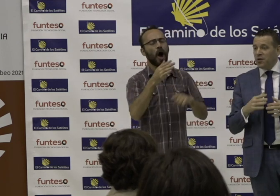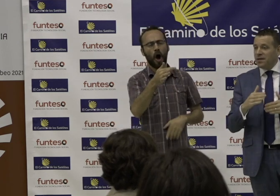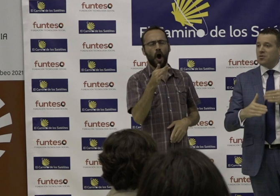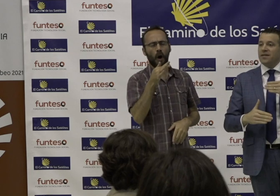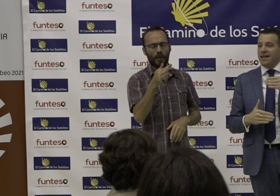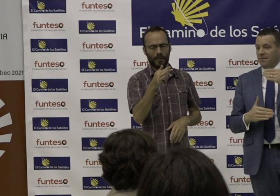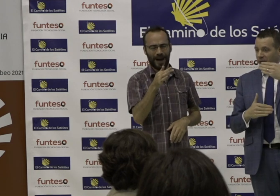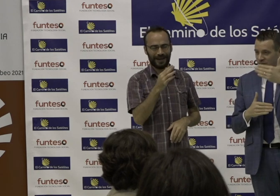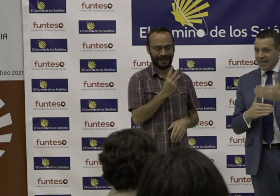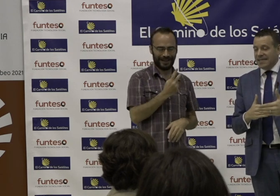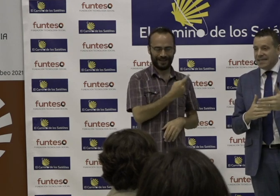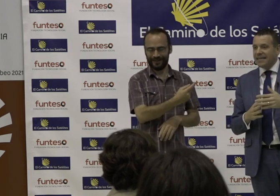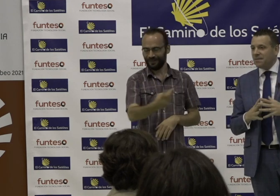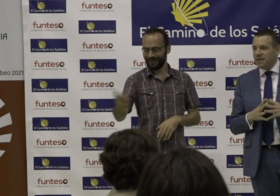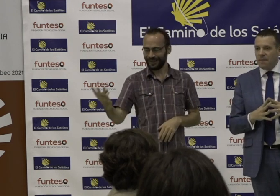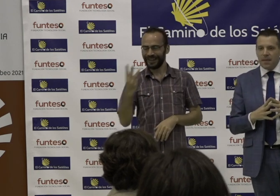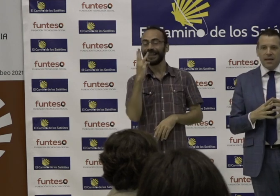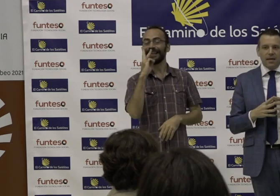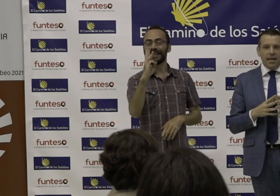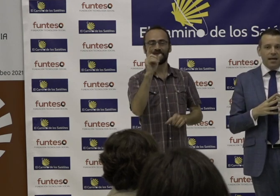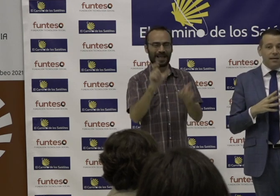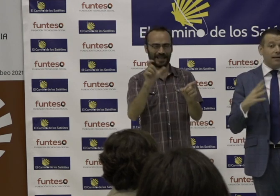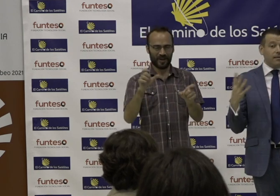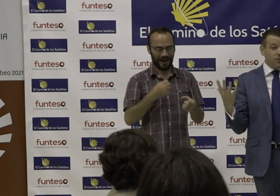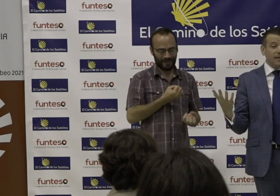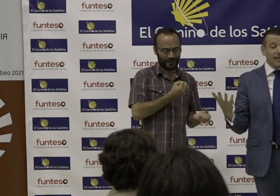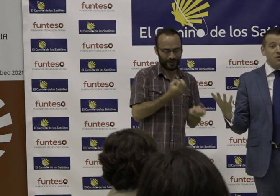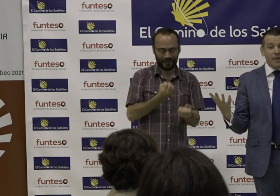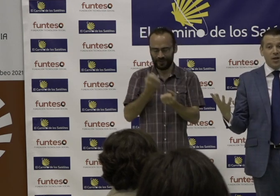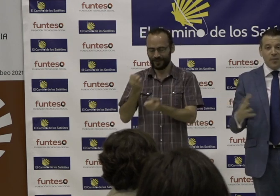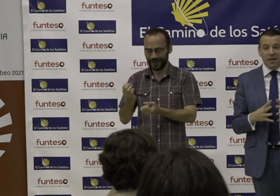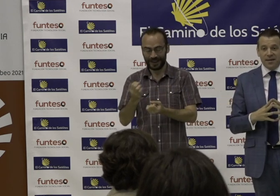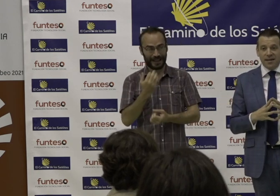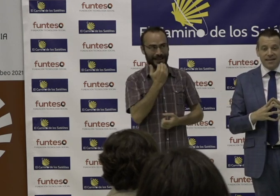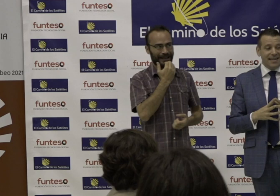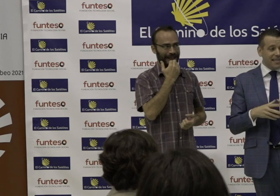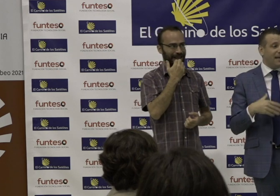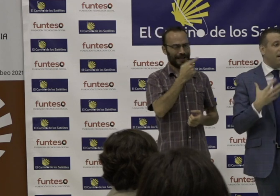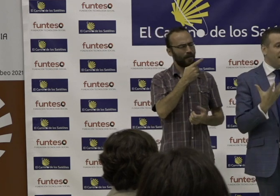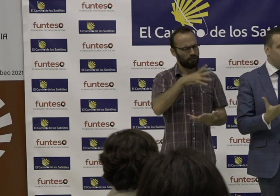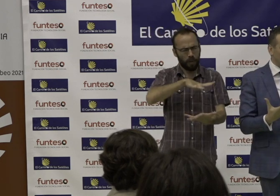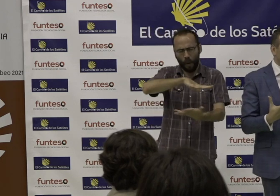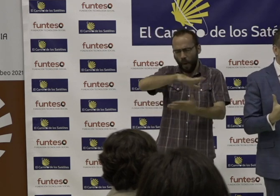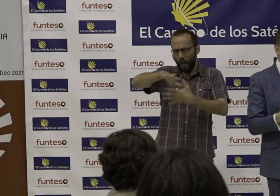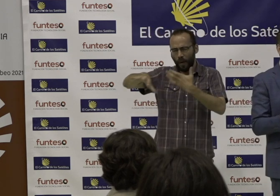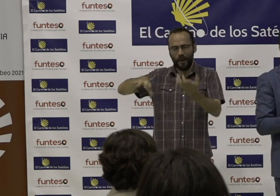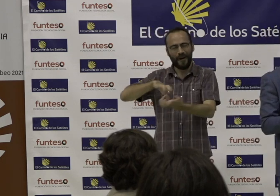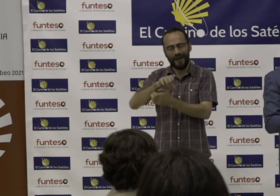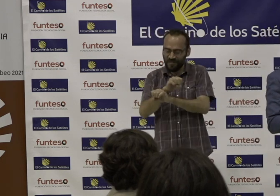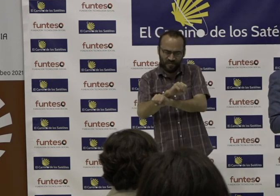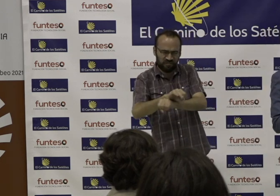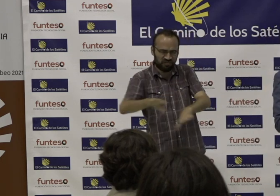porque cuando hicimos el parón de la siguiente etapa, en el restaurante que hemos parado para cenar, estaban hablando de